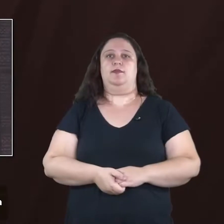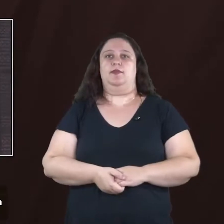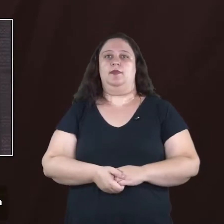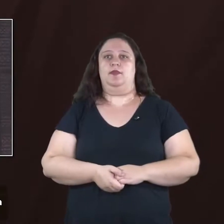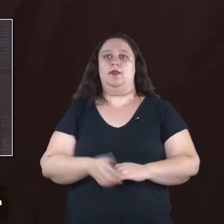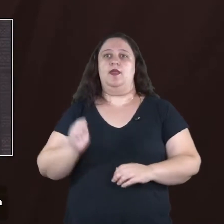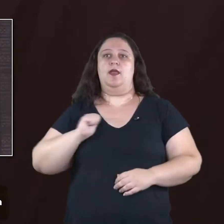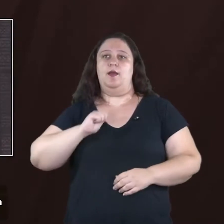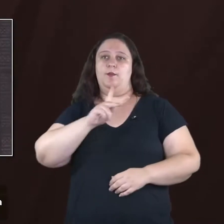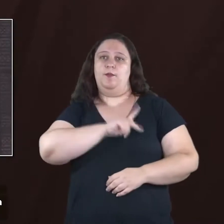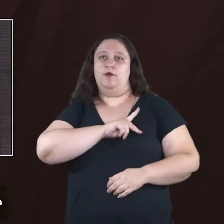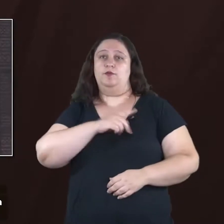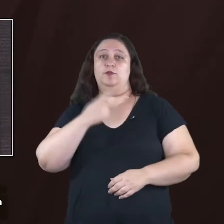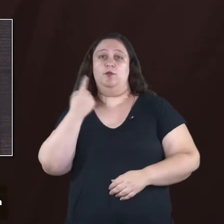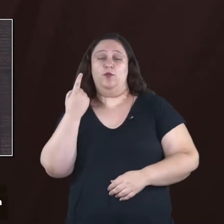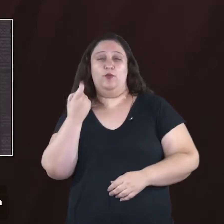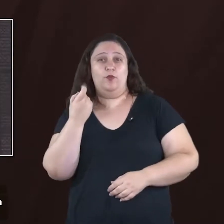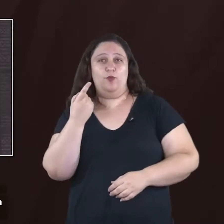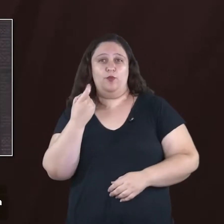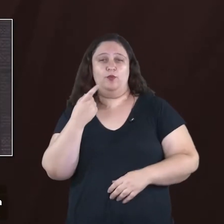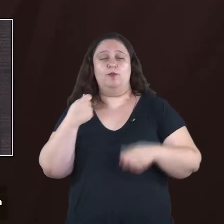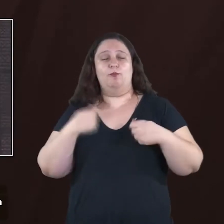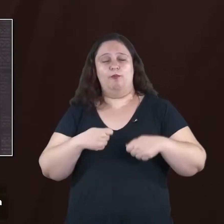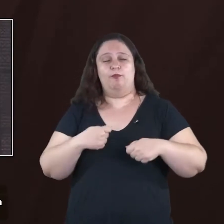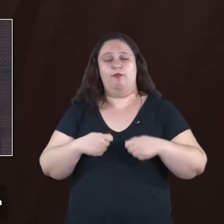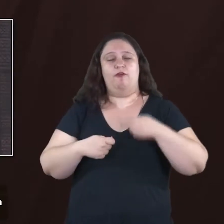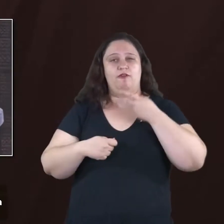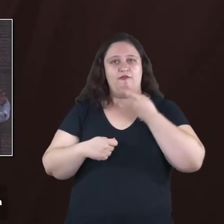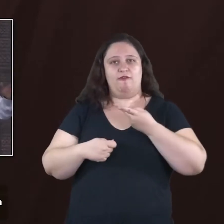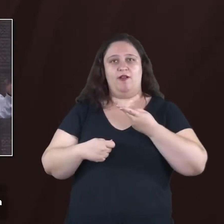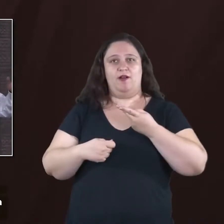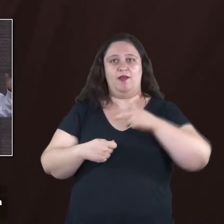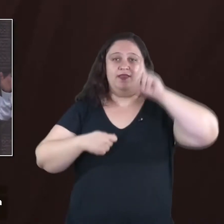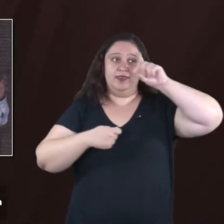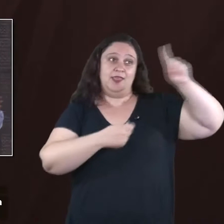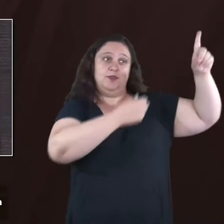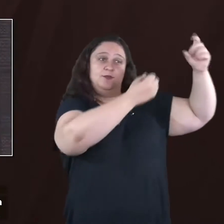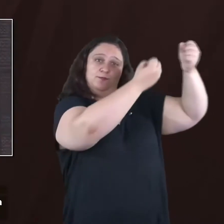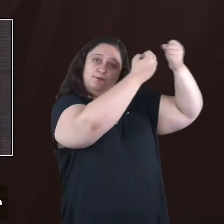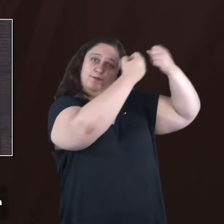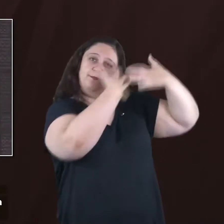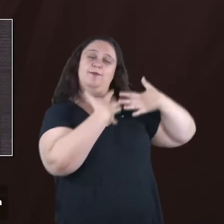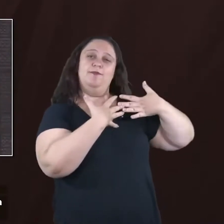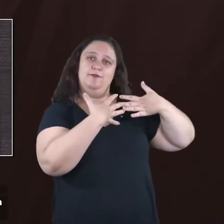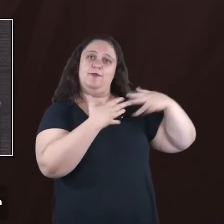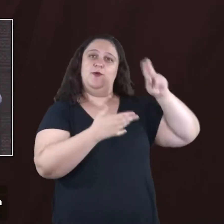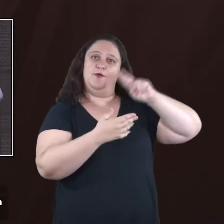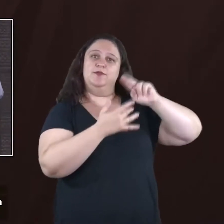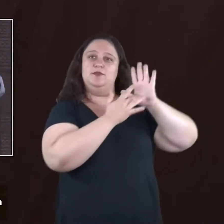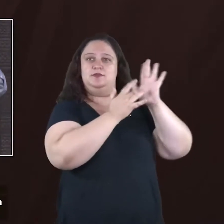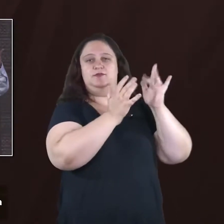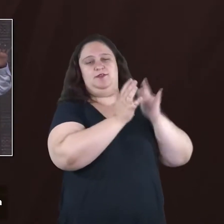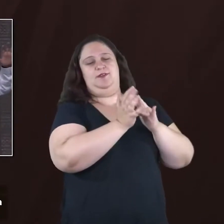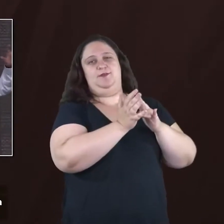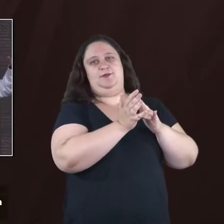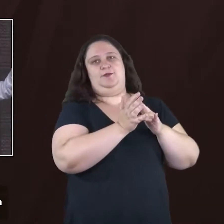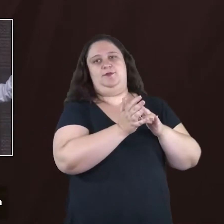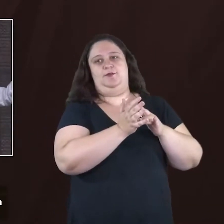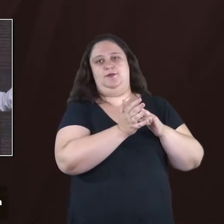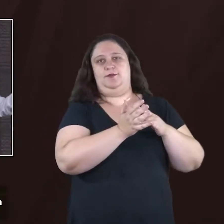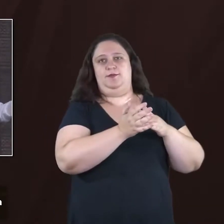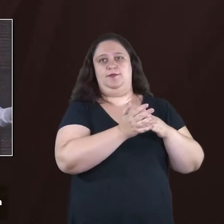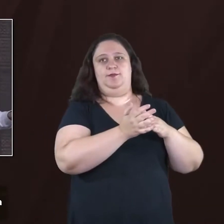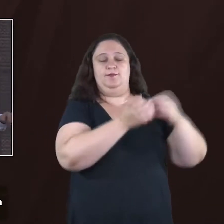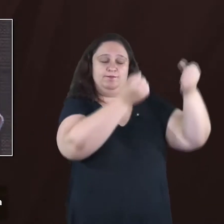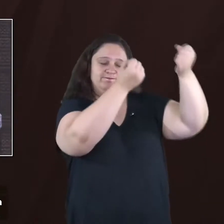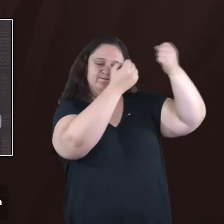apóstolo que pode dizer dessa forma. De fato, Deus revelou através de Jesus todos os mistérios da vontade